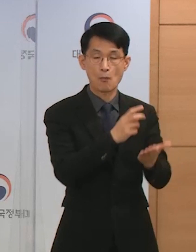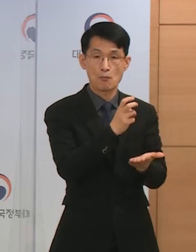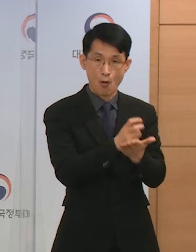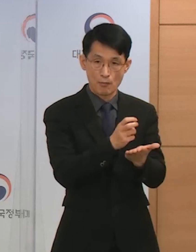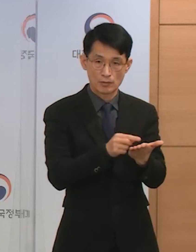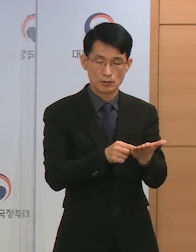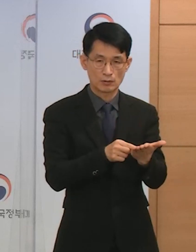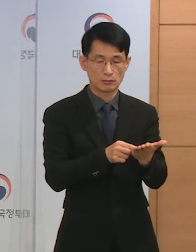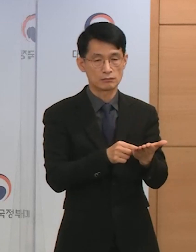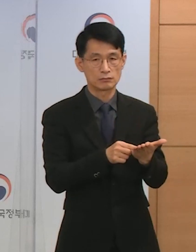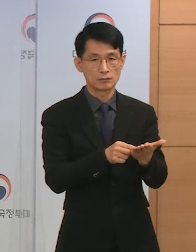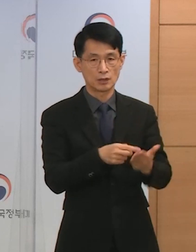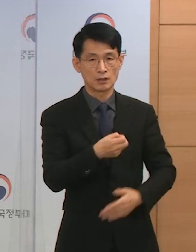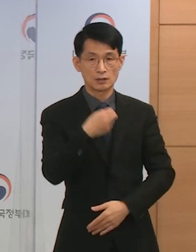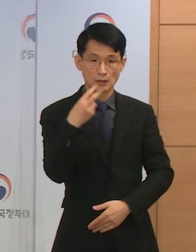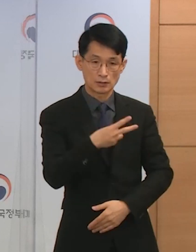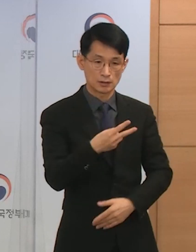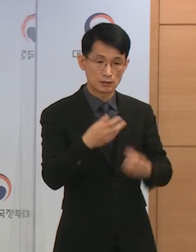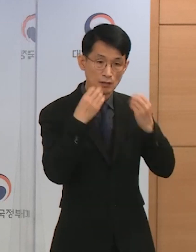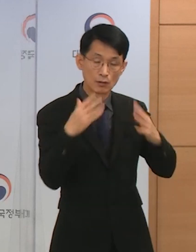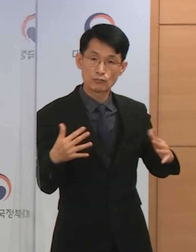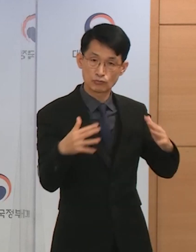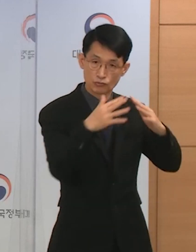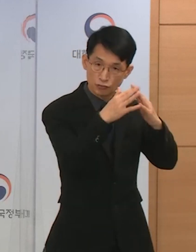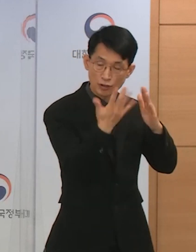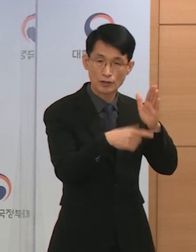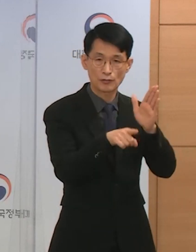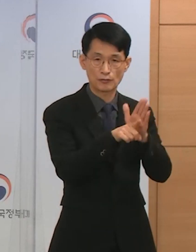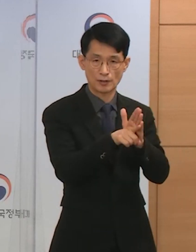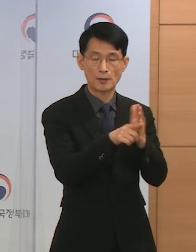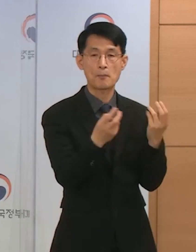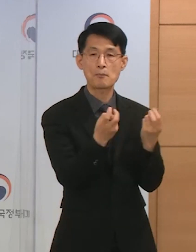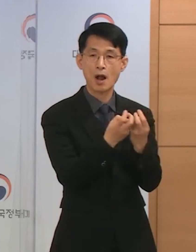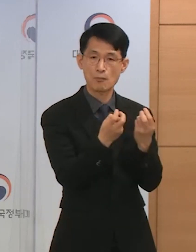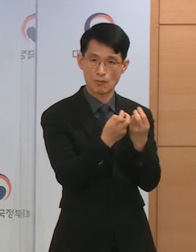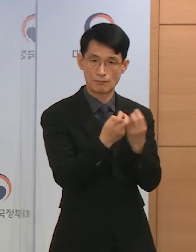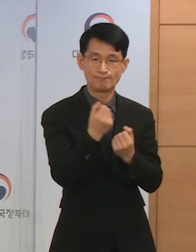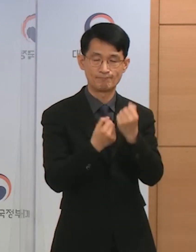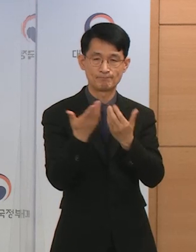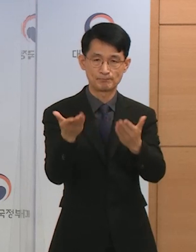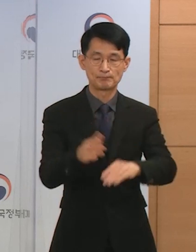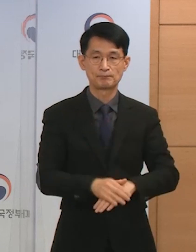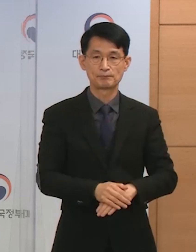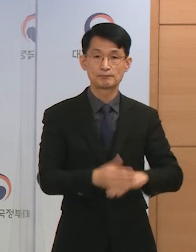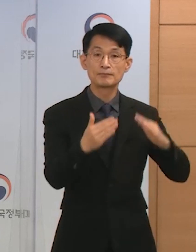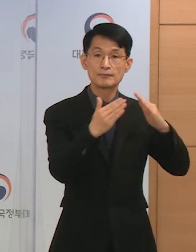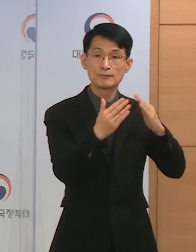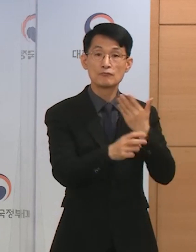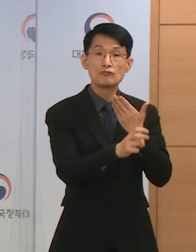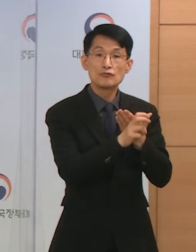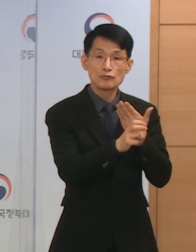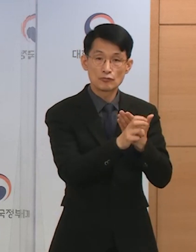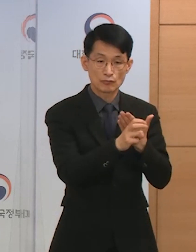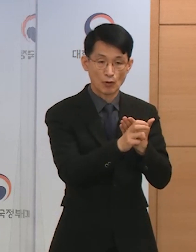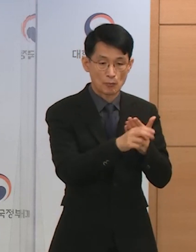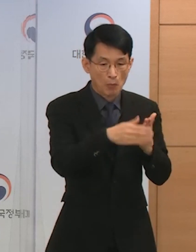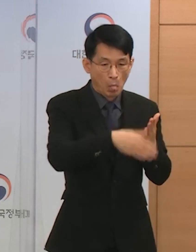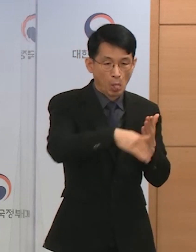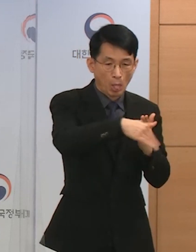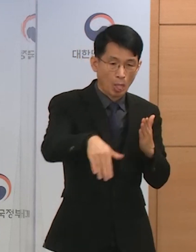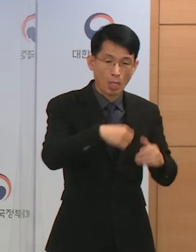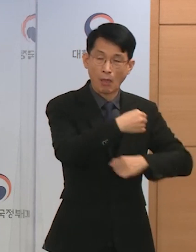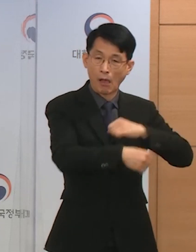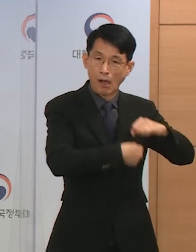확보와 재취약주택 신축 규제 입체적 고려 방안입니다. 주택 불법 쪼개기,